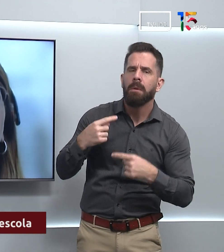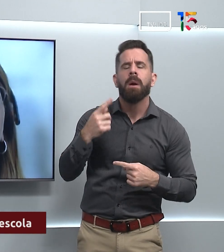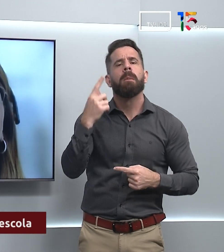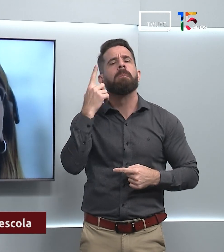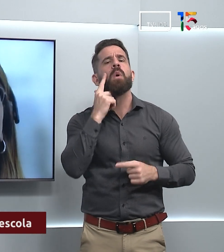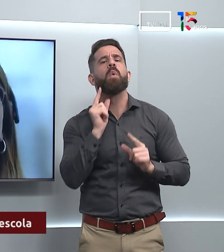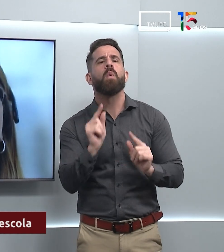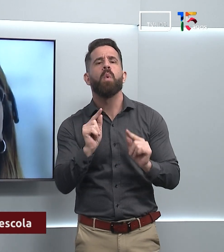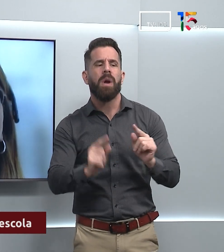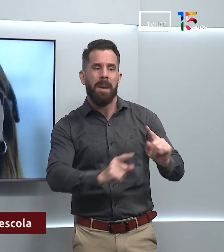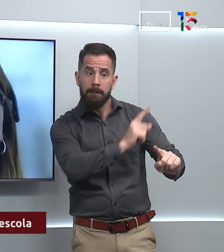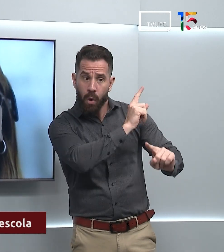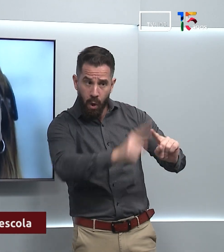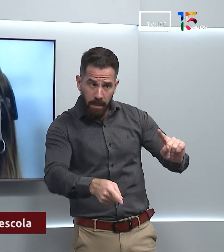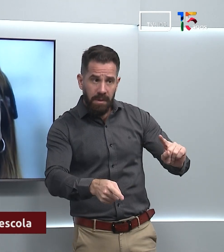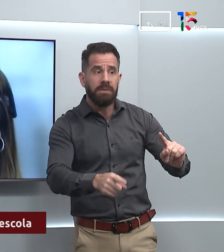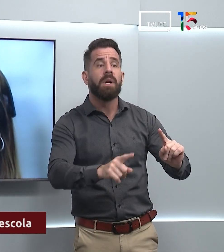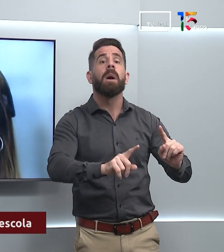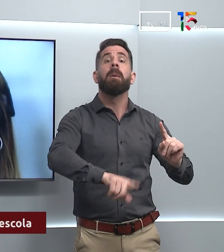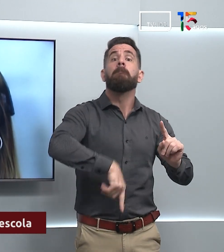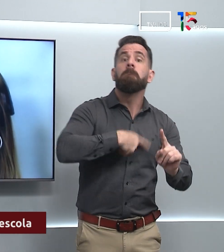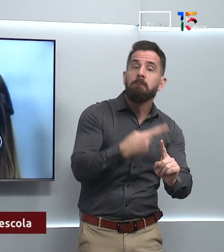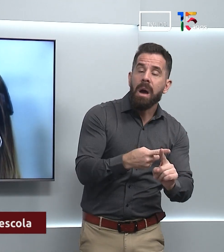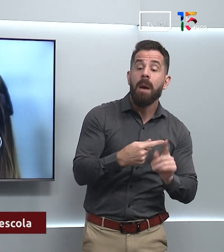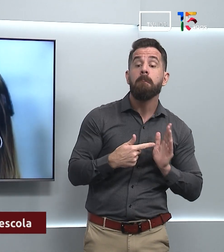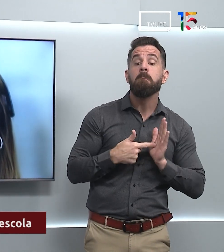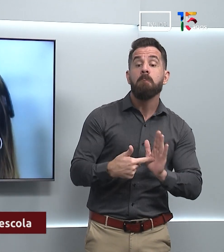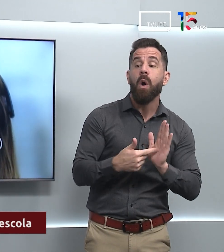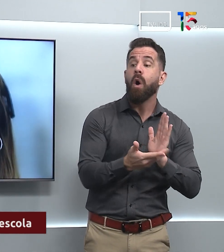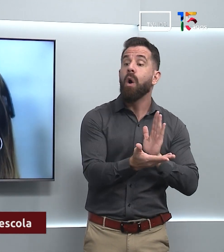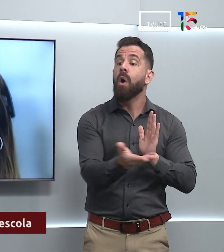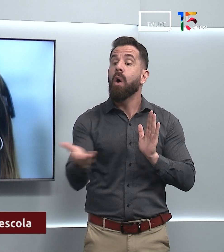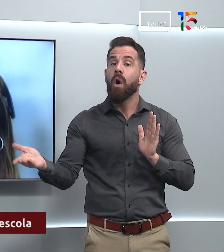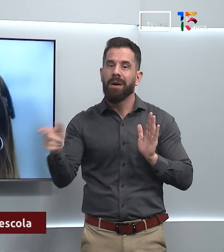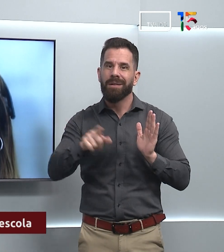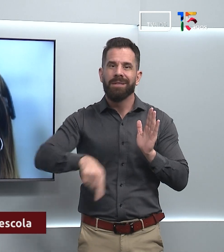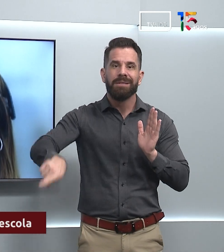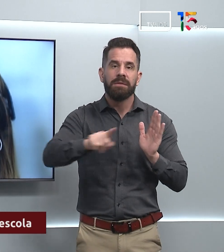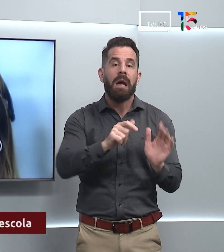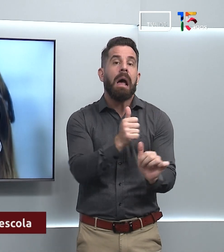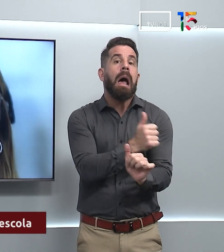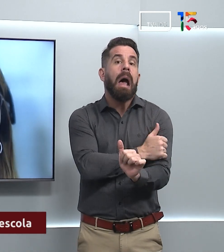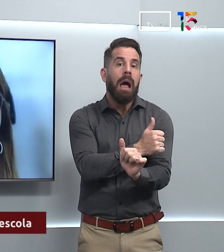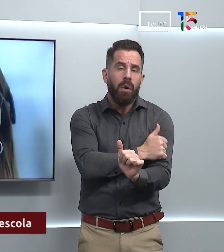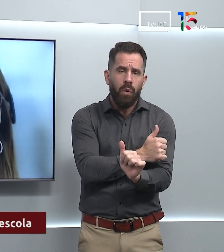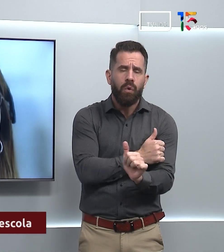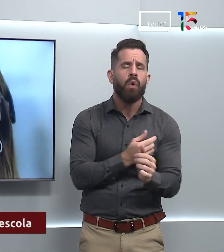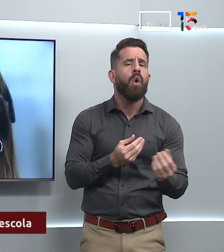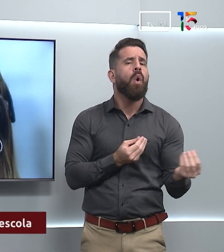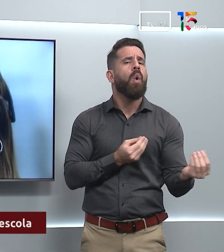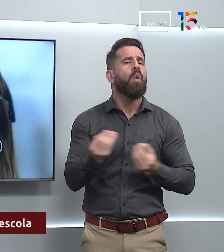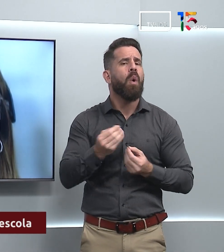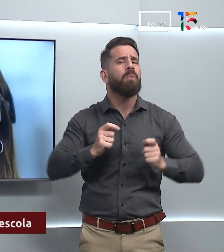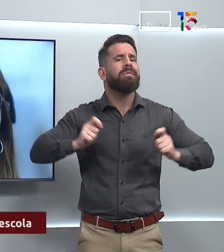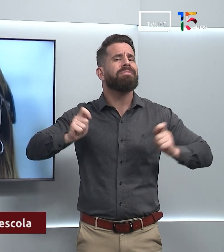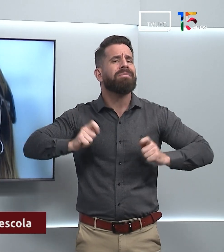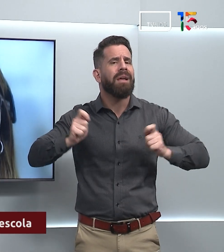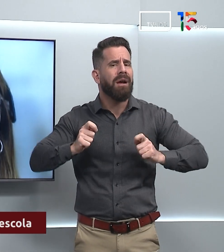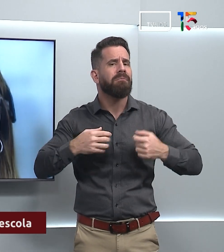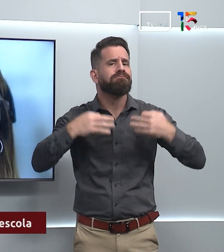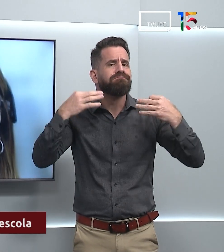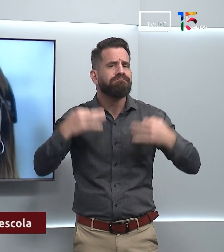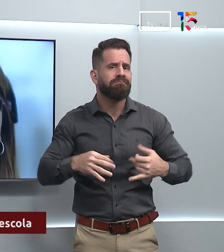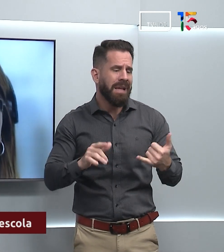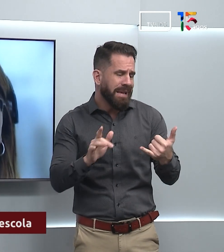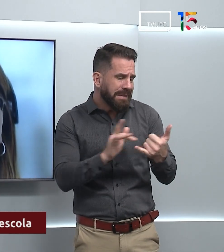proibição e também mostre aos nossos estudantes, às nossas crianças, maneiras de usar esse equipamento de forma